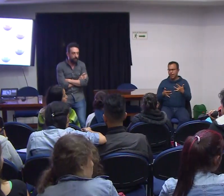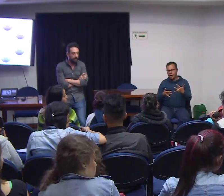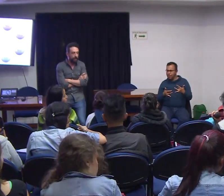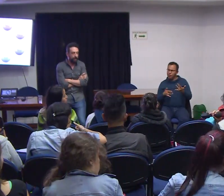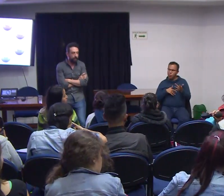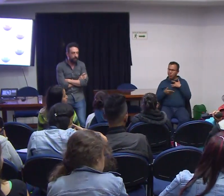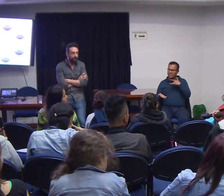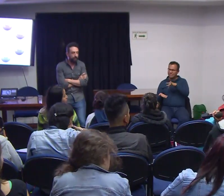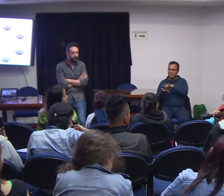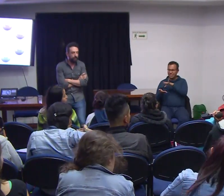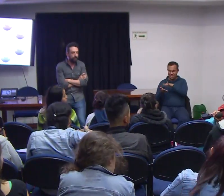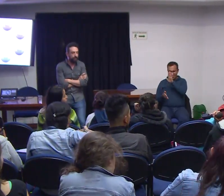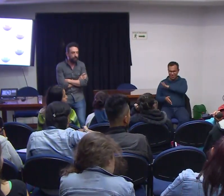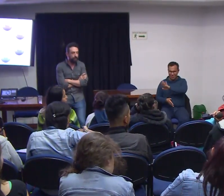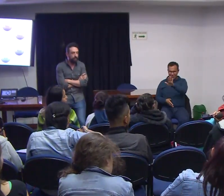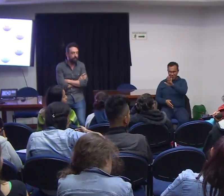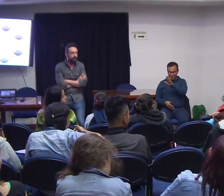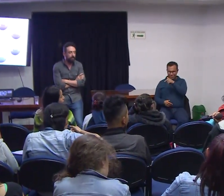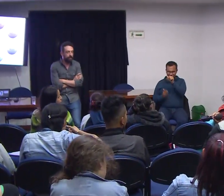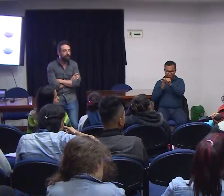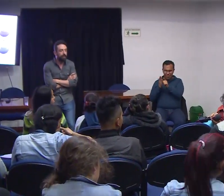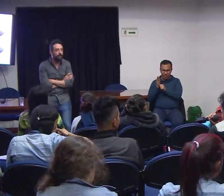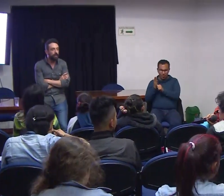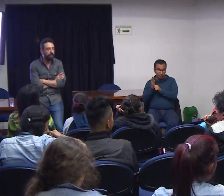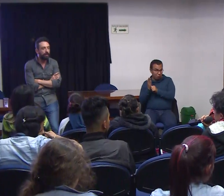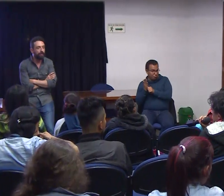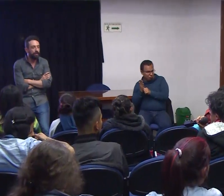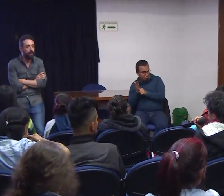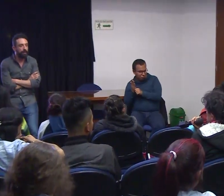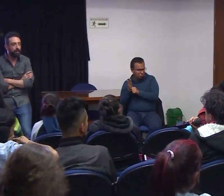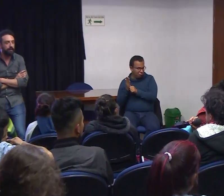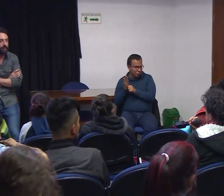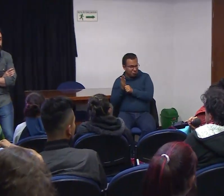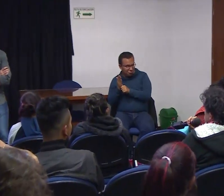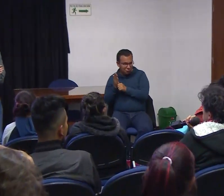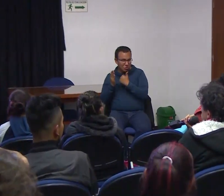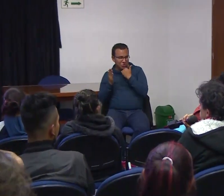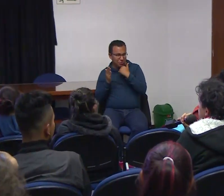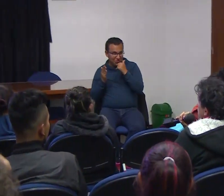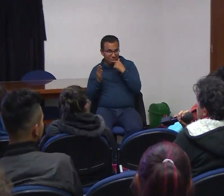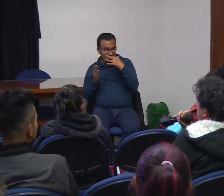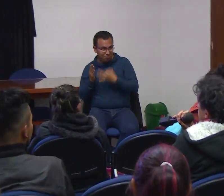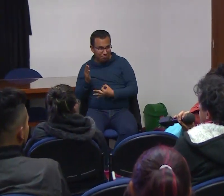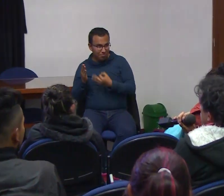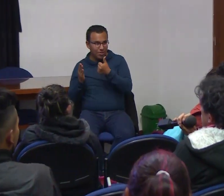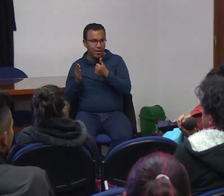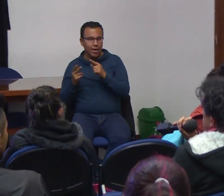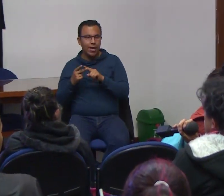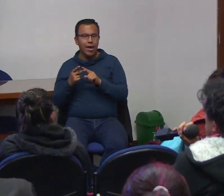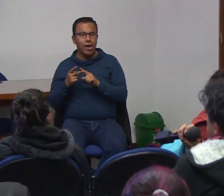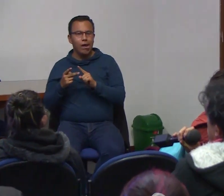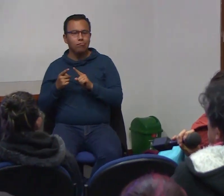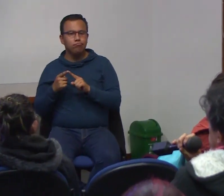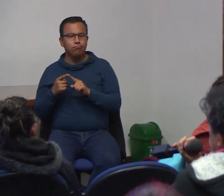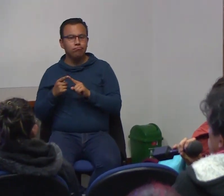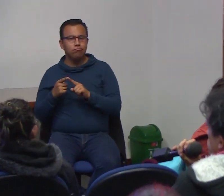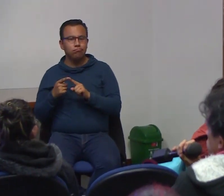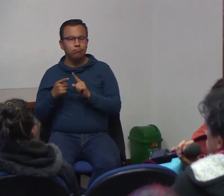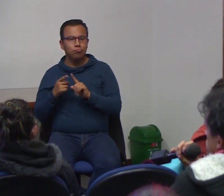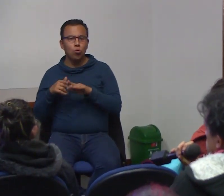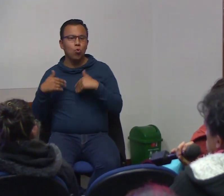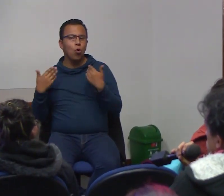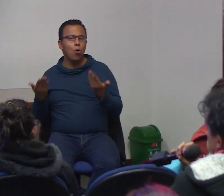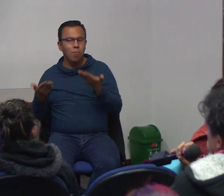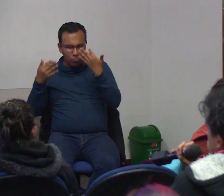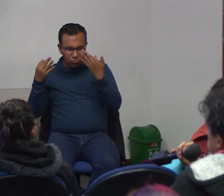asistir allá acá al programa o no sé si lo estoy diciendo especficamente bien eh Cómo se